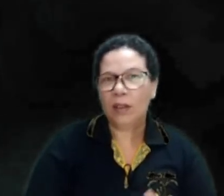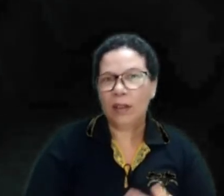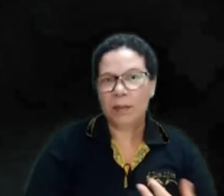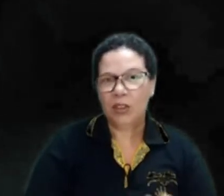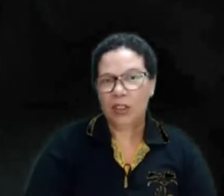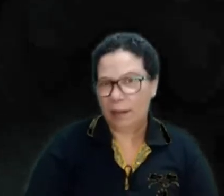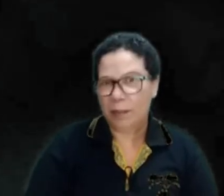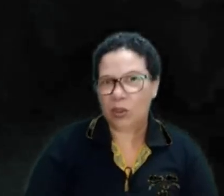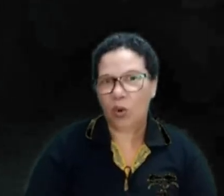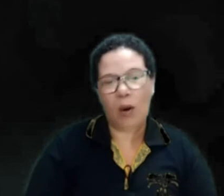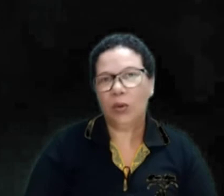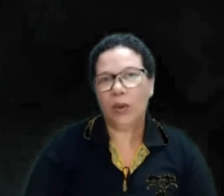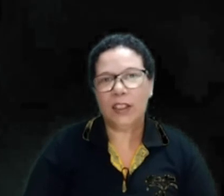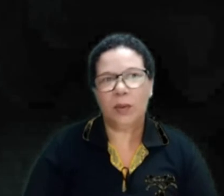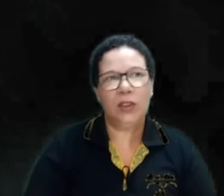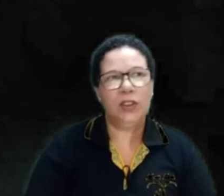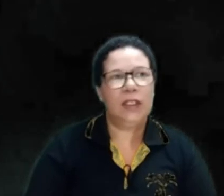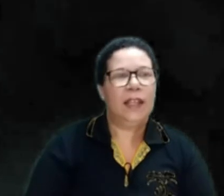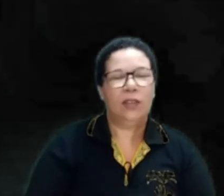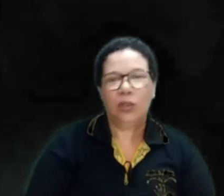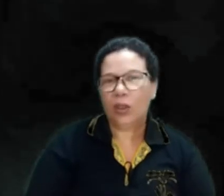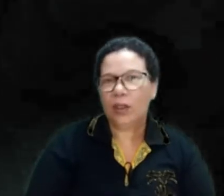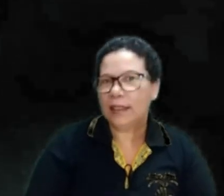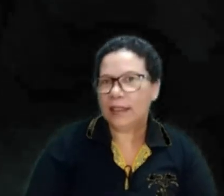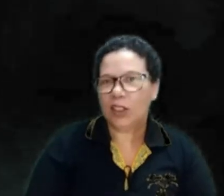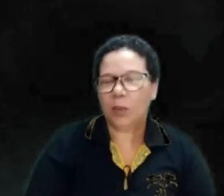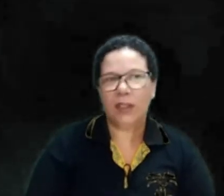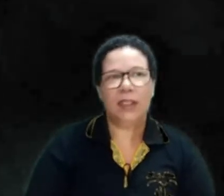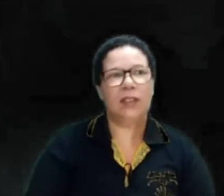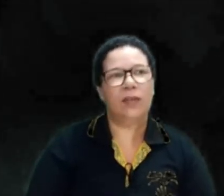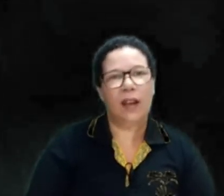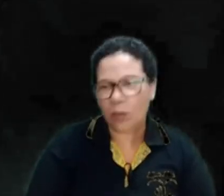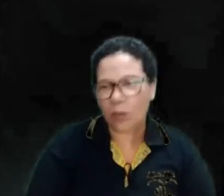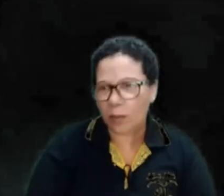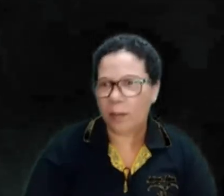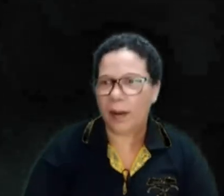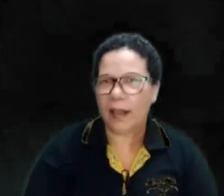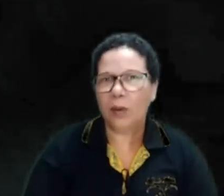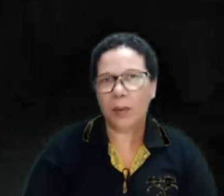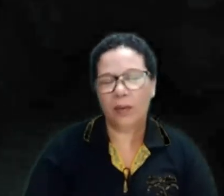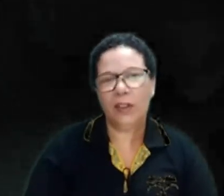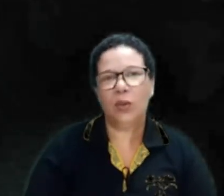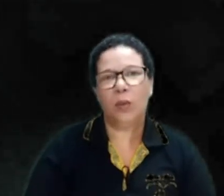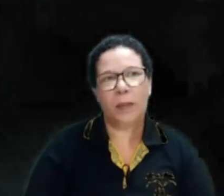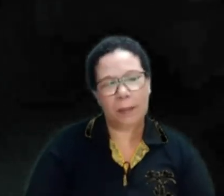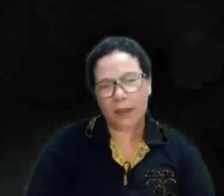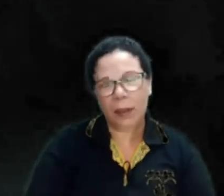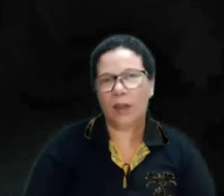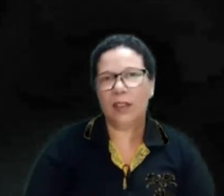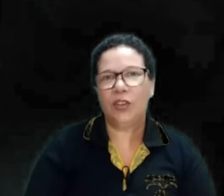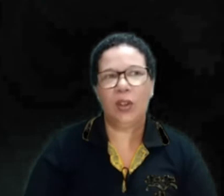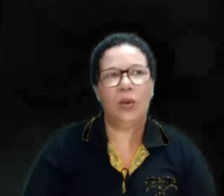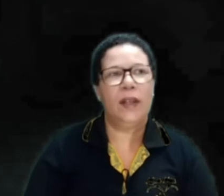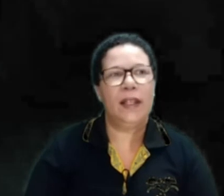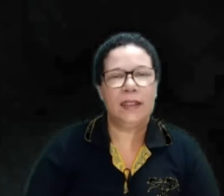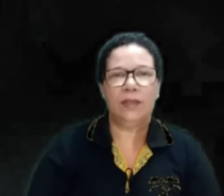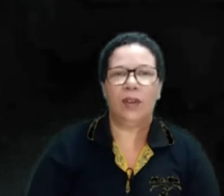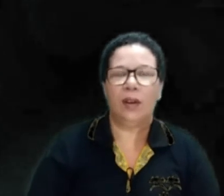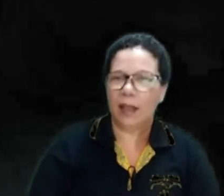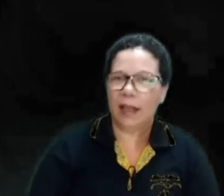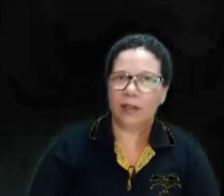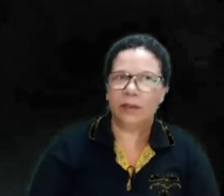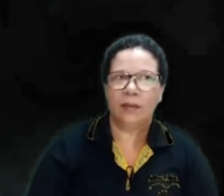à medida que a pessoa, o aluno responde, todas essas respostas vão para o professor, para a pessoa que gerou